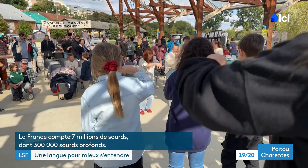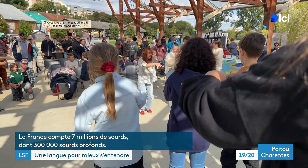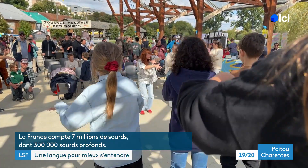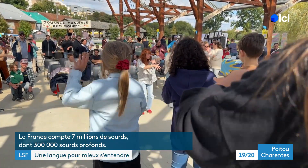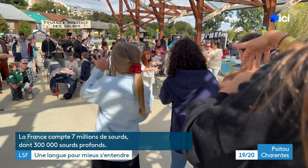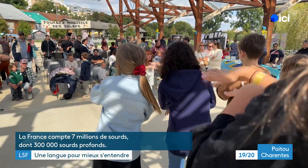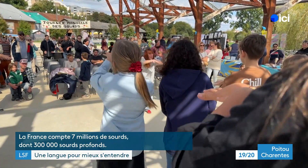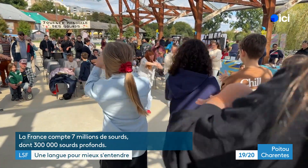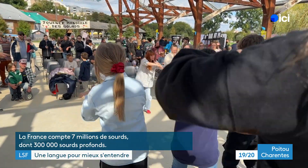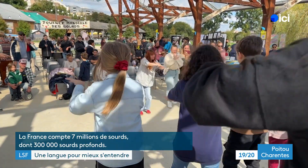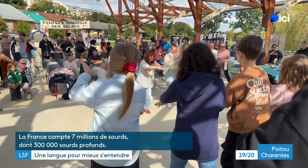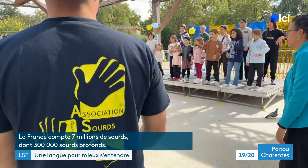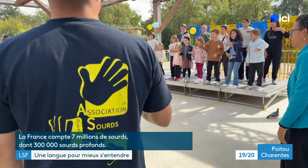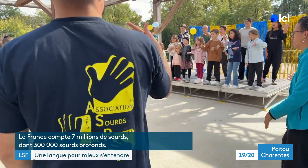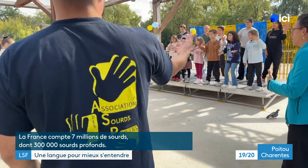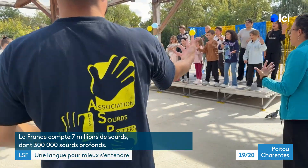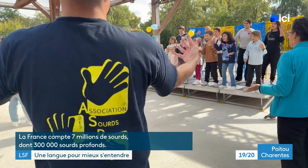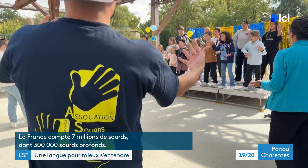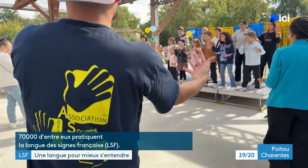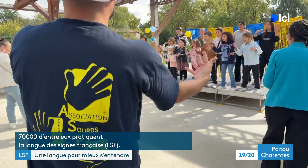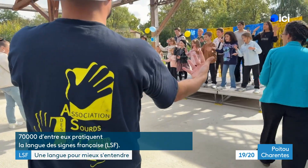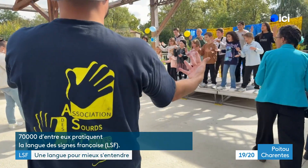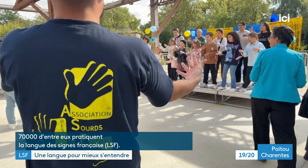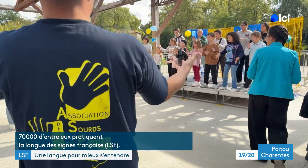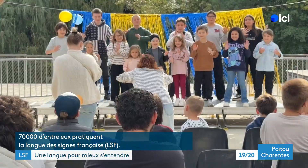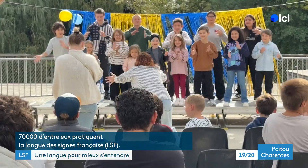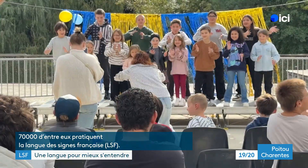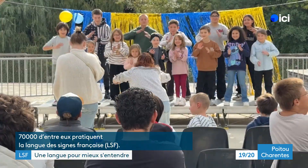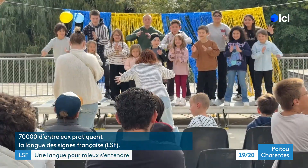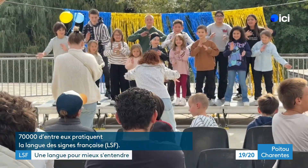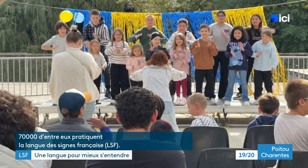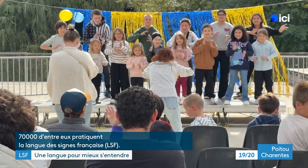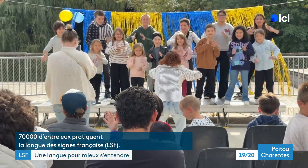millions de sourds, dont 300 000 sourds profonds. 70 000 d'entre eux pratiquent la LSF.